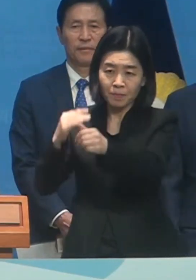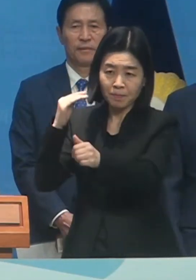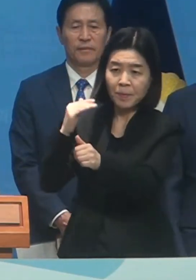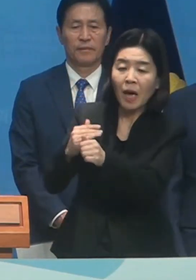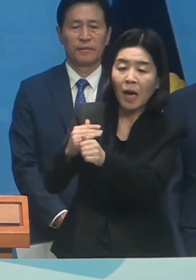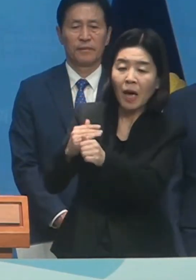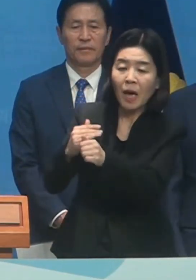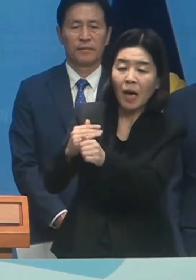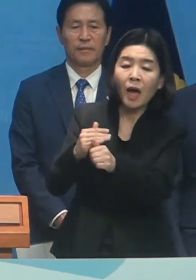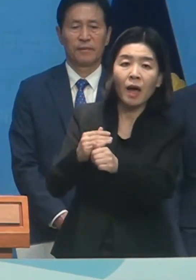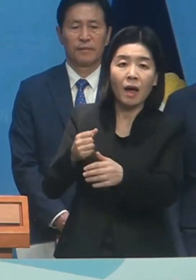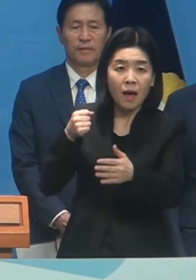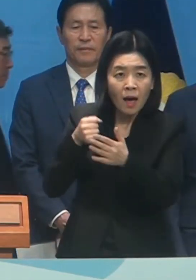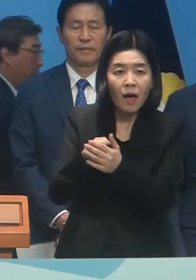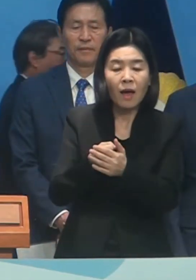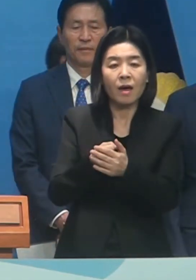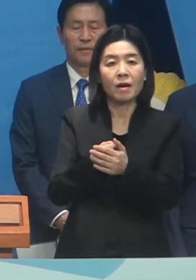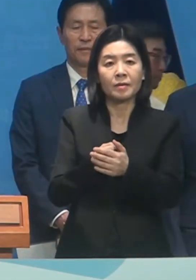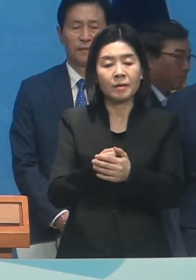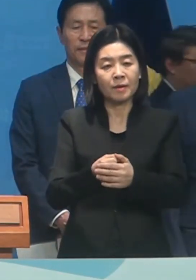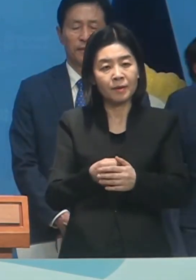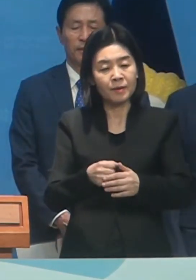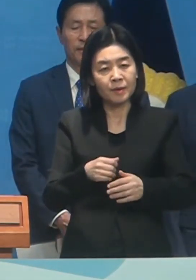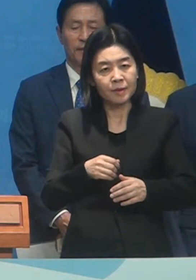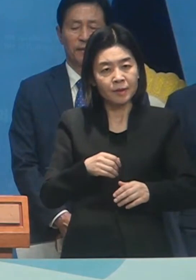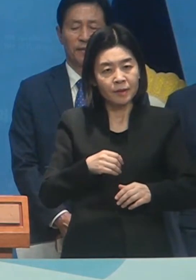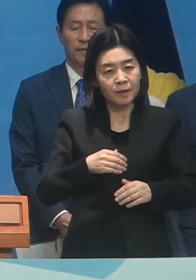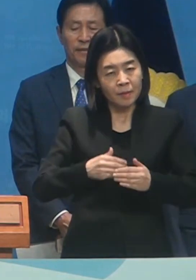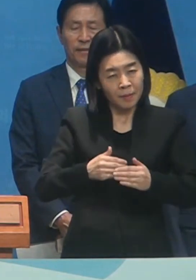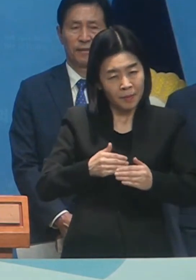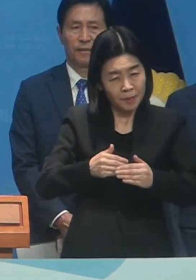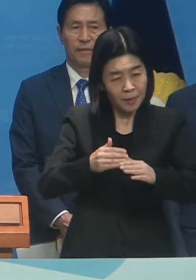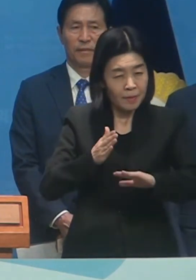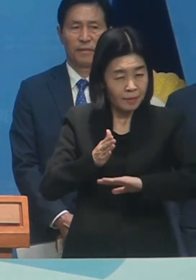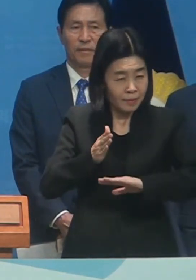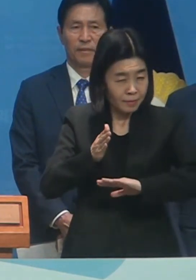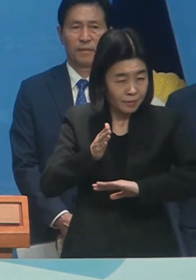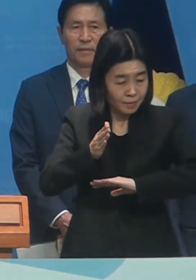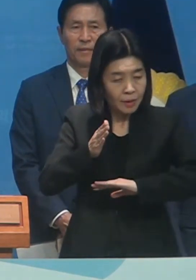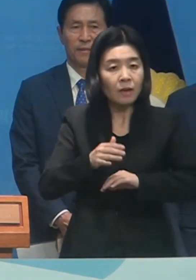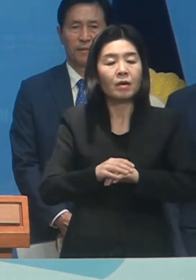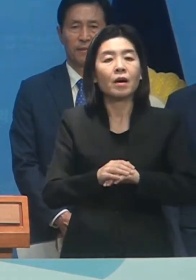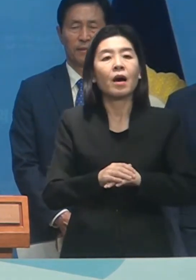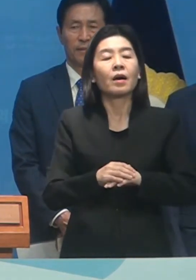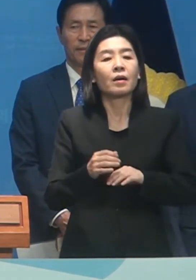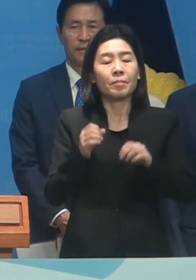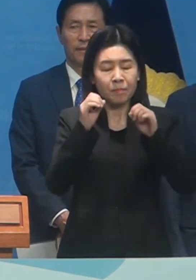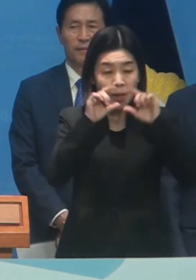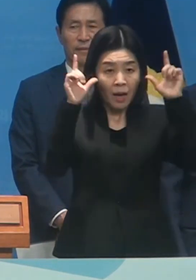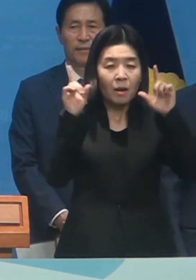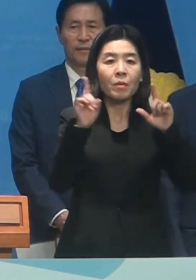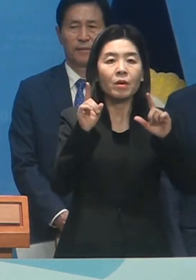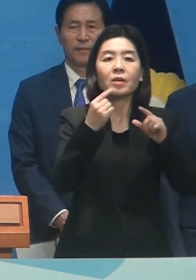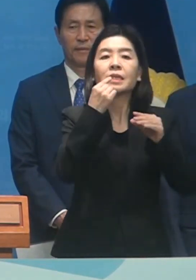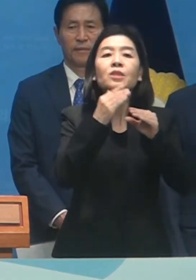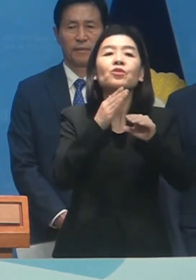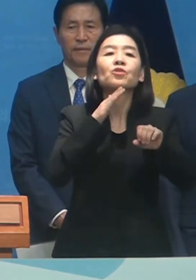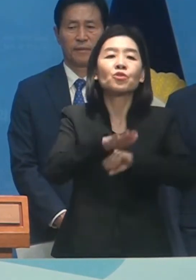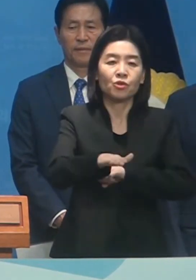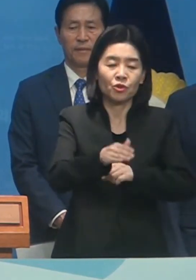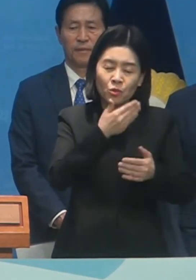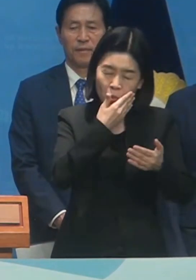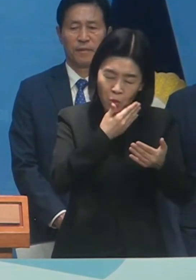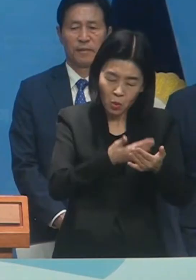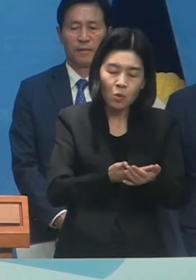지난 몇 달의 시간은 우리에게 다시 민주주의의 소중함을 일깨워주었다.